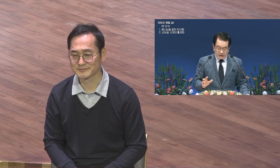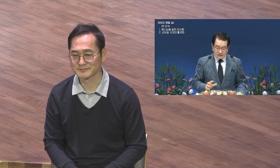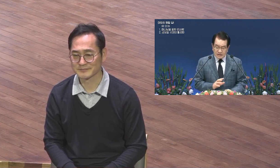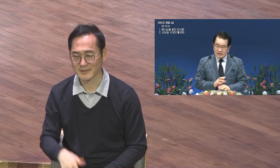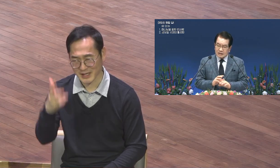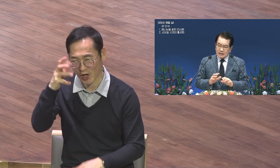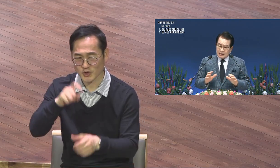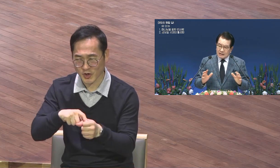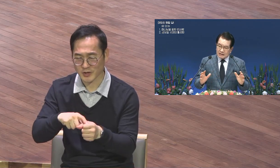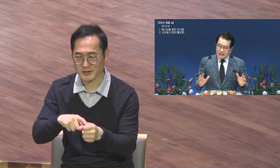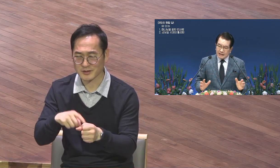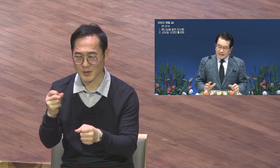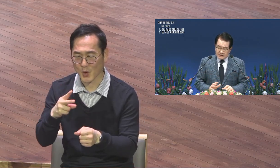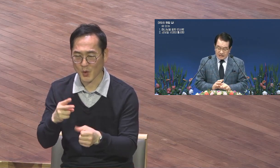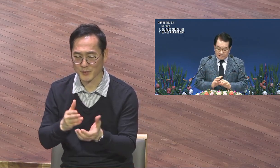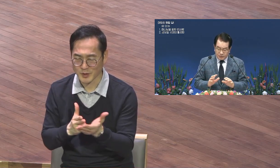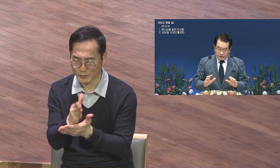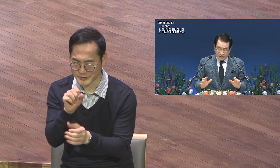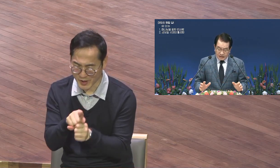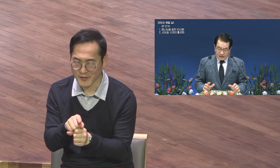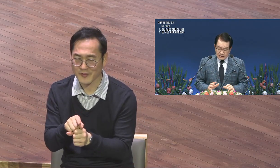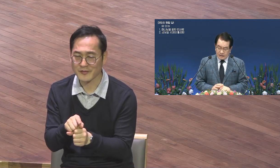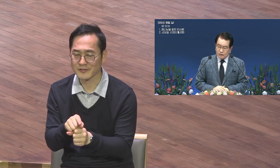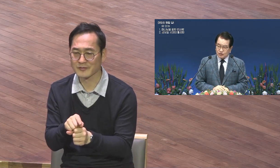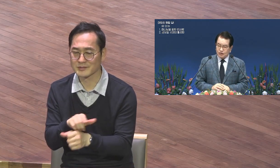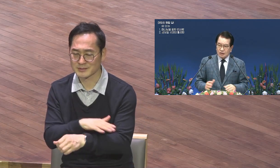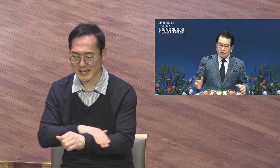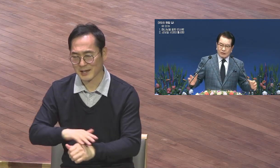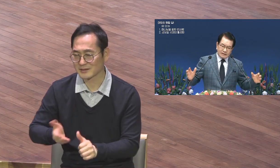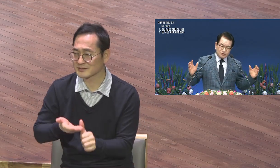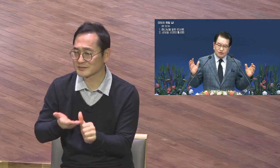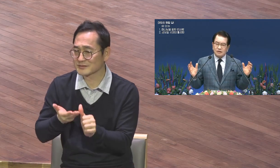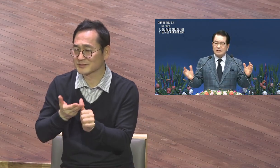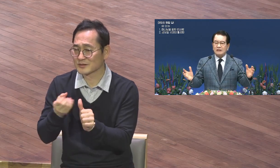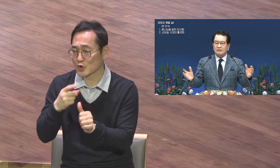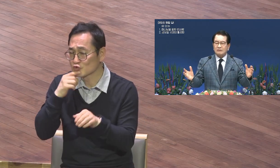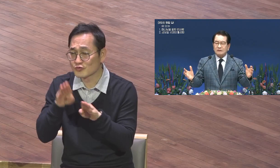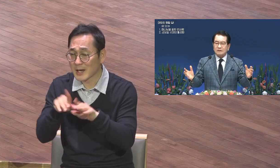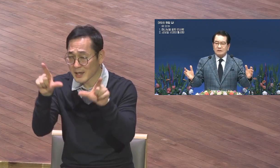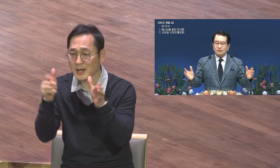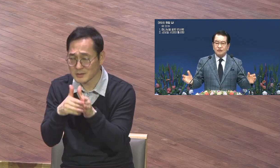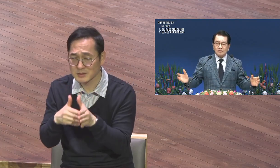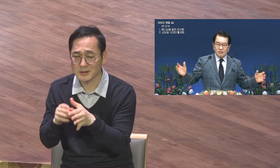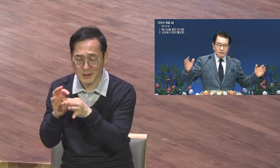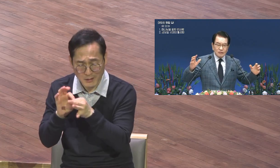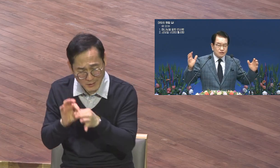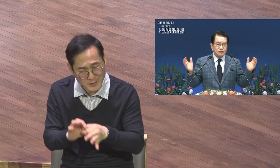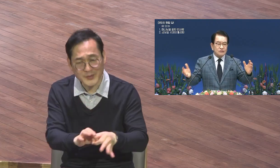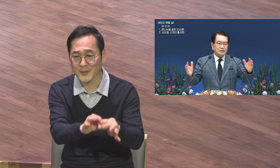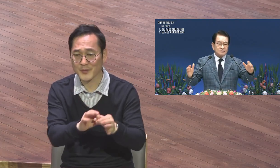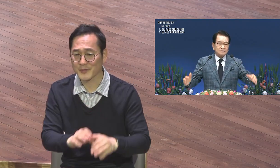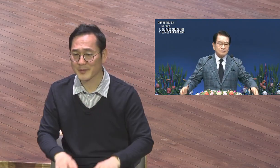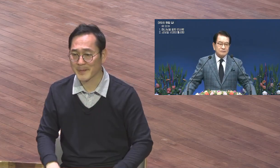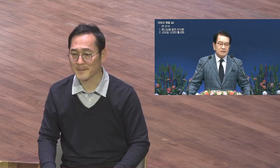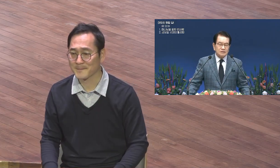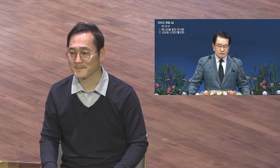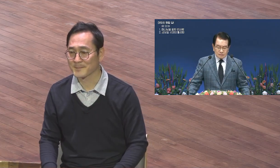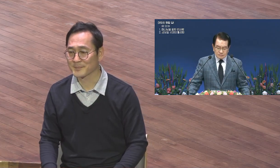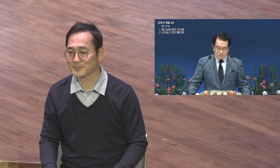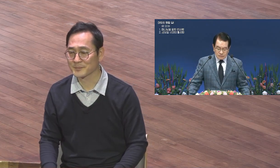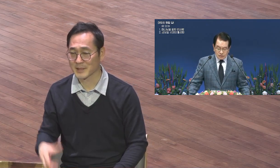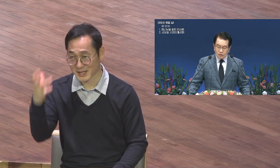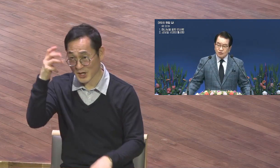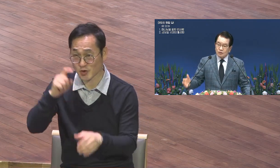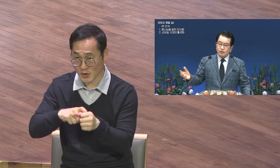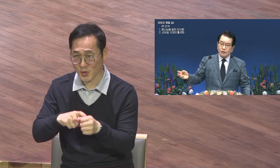것들을 향상시키는 이 은혜의 시간표가 되고 주일은 또 완전 축제잖아요. 주일은 온종일 축제하고